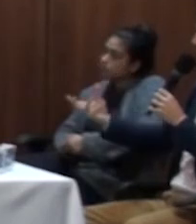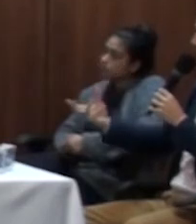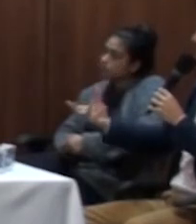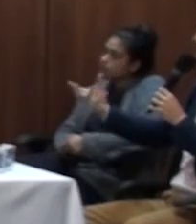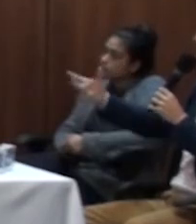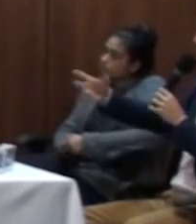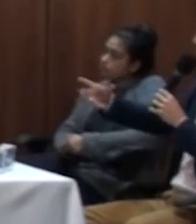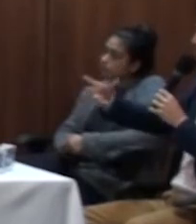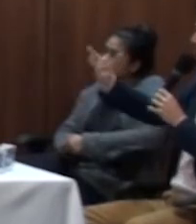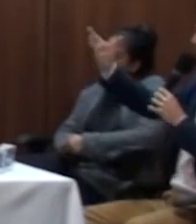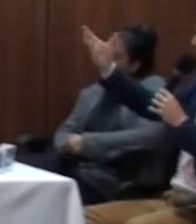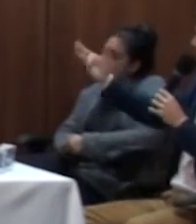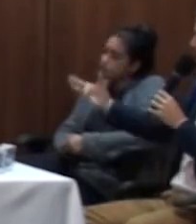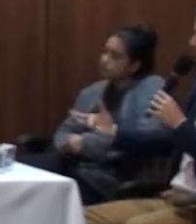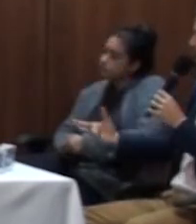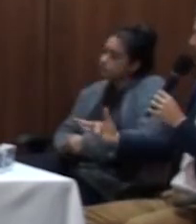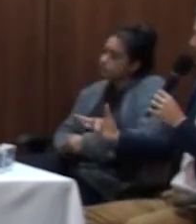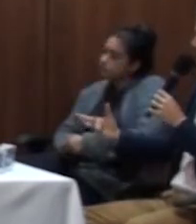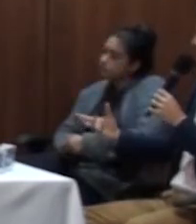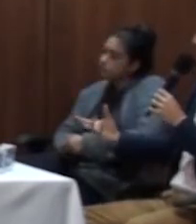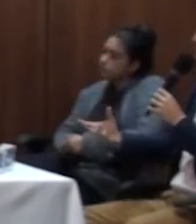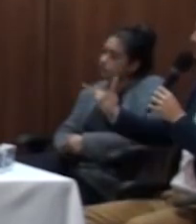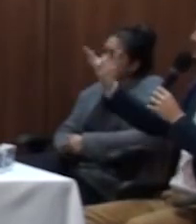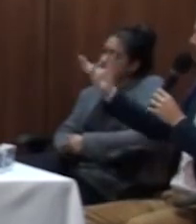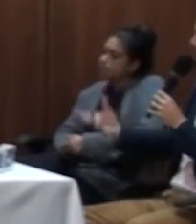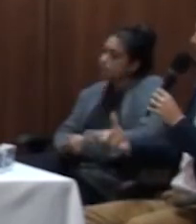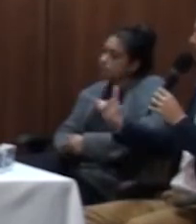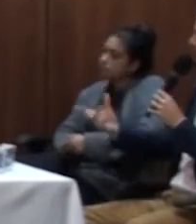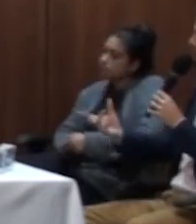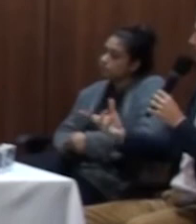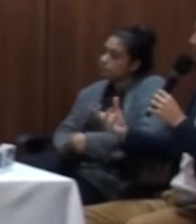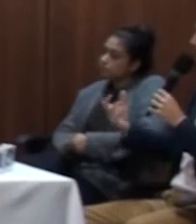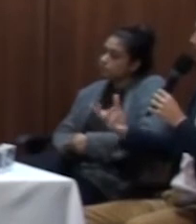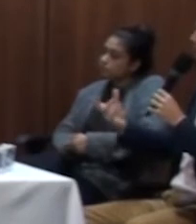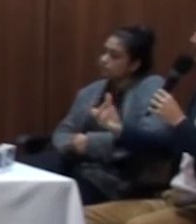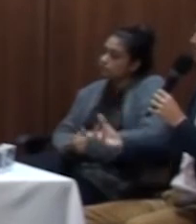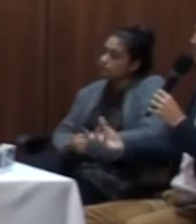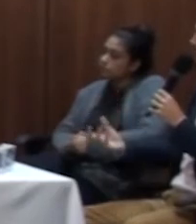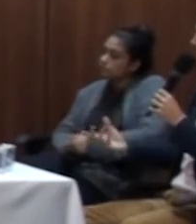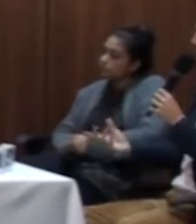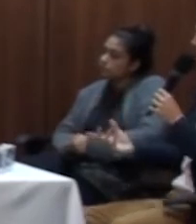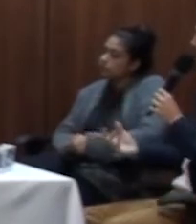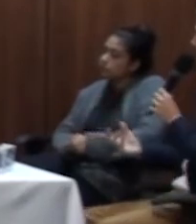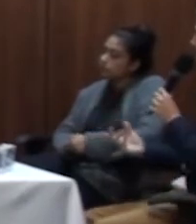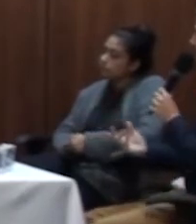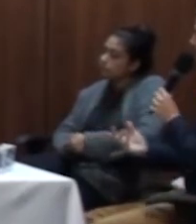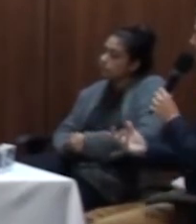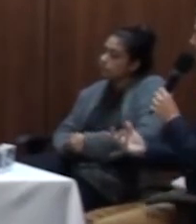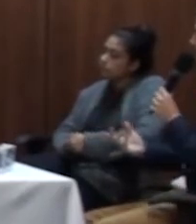vista organizacional, no âmbito da gestão da saúde no Estado de São Paulo, a quem compete a gestão do